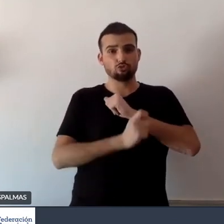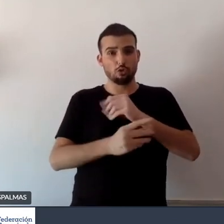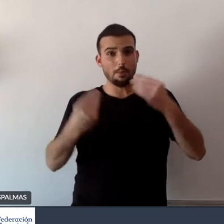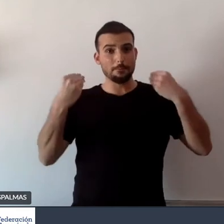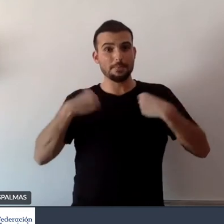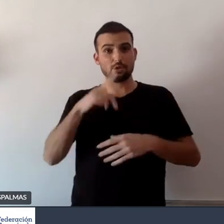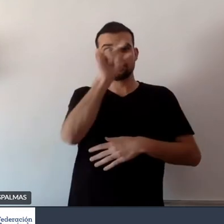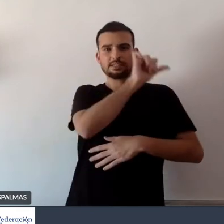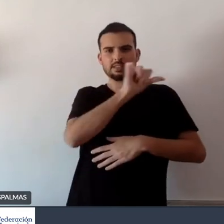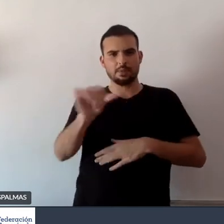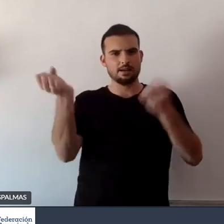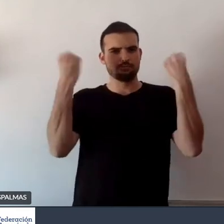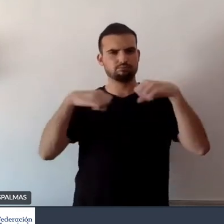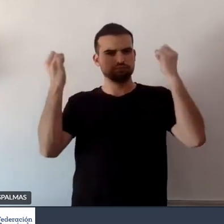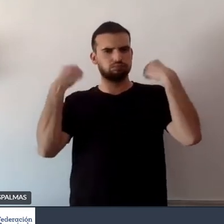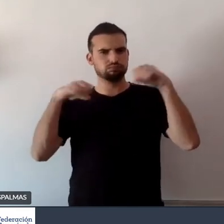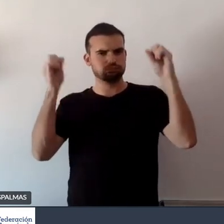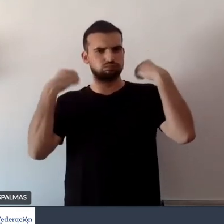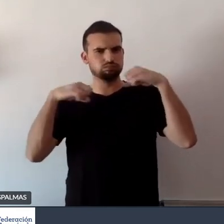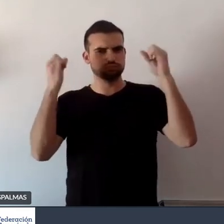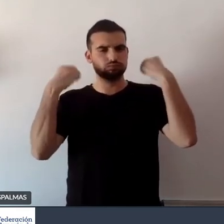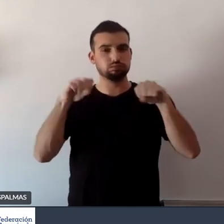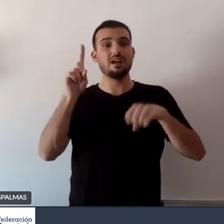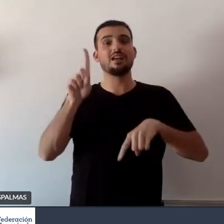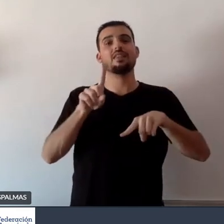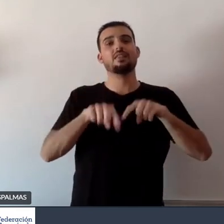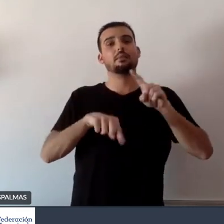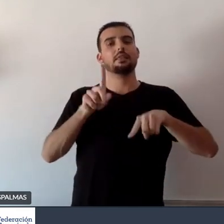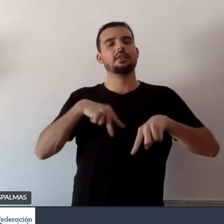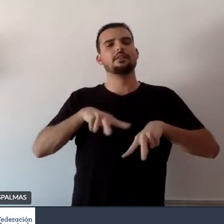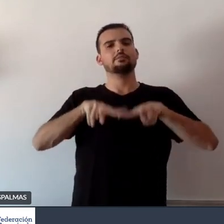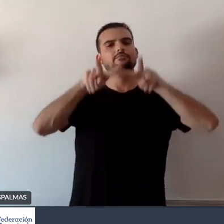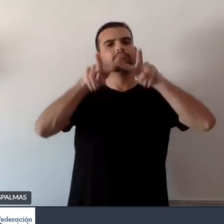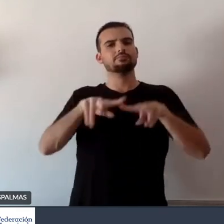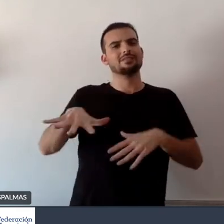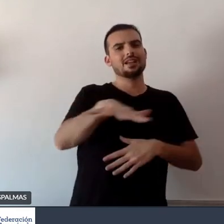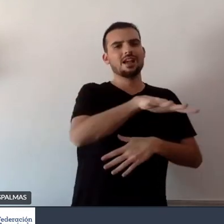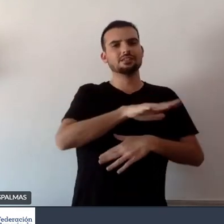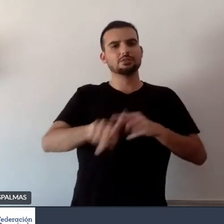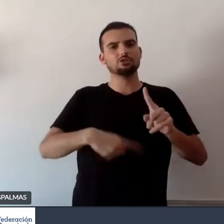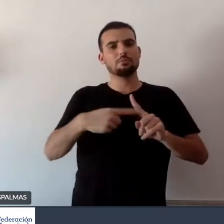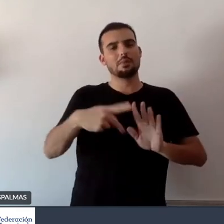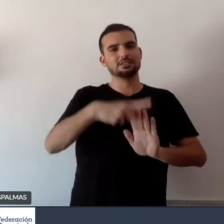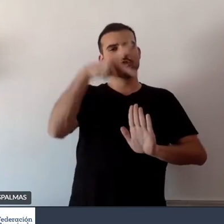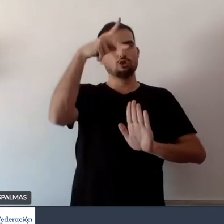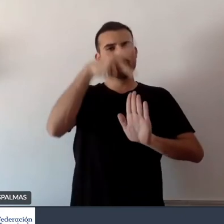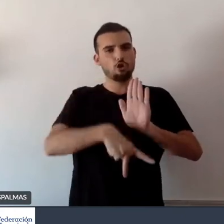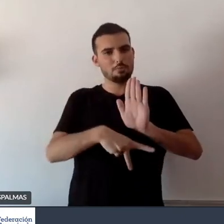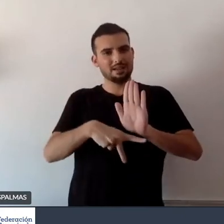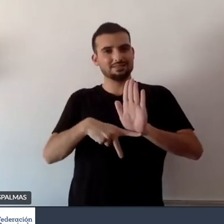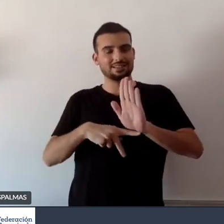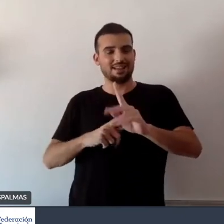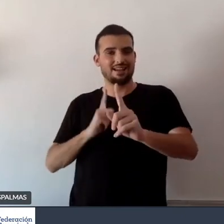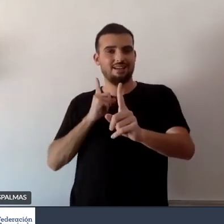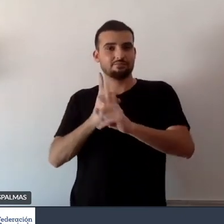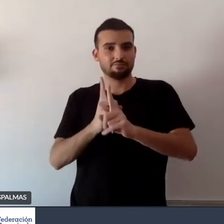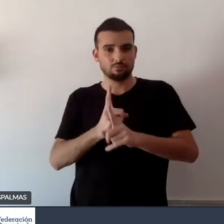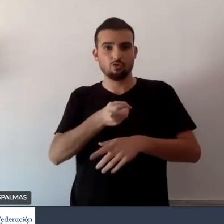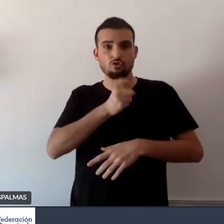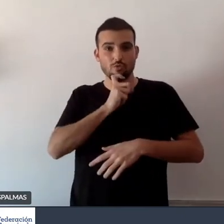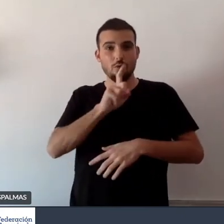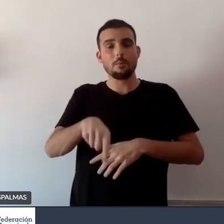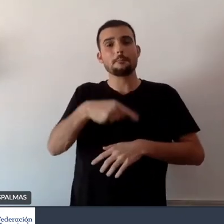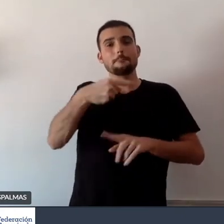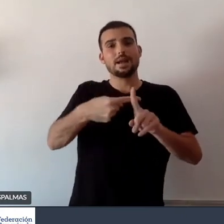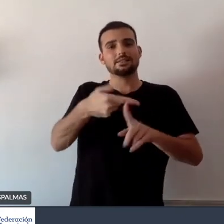semana, ahí deberemos evaluar el espacio y las normas aplicables a esos cortes y luego un elemento muy importante que